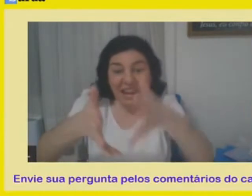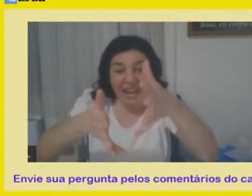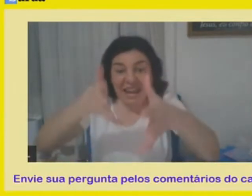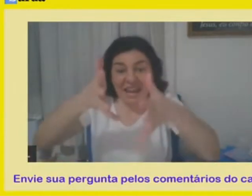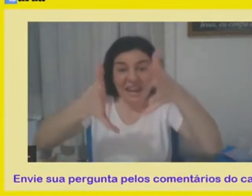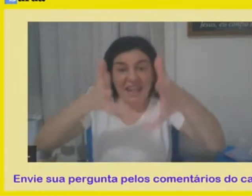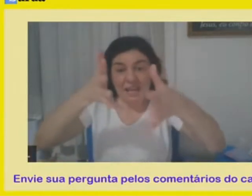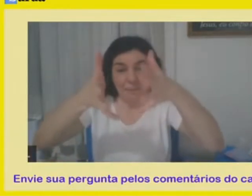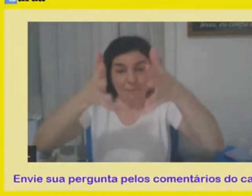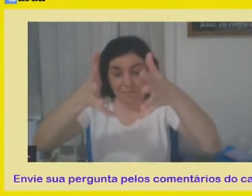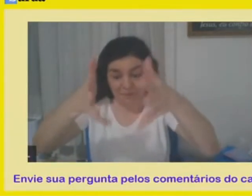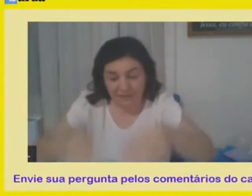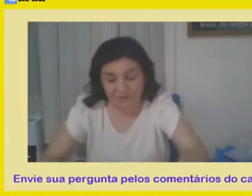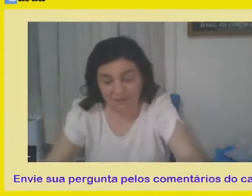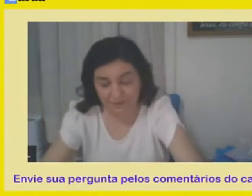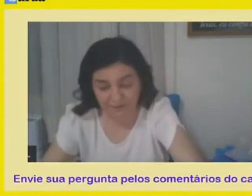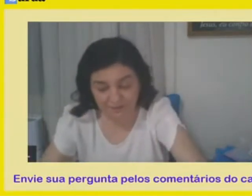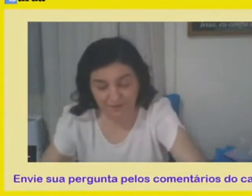Esse aqui, ó.